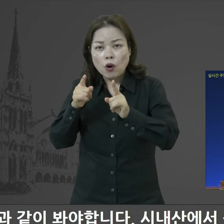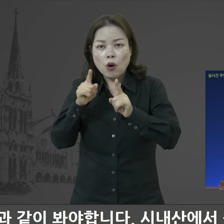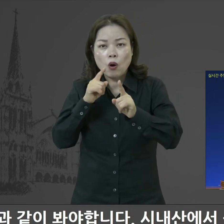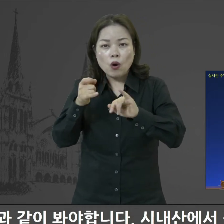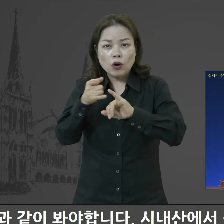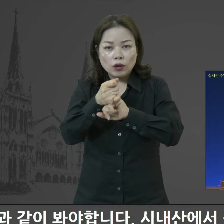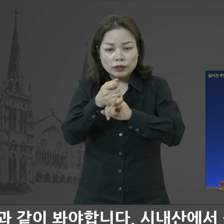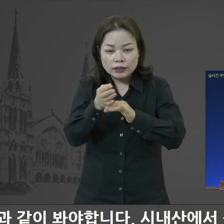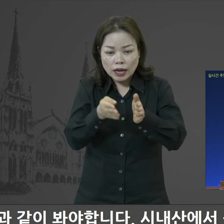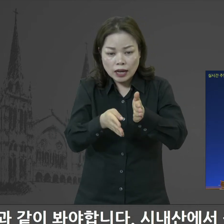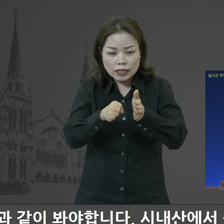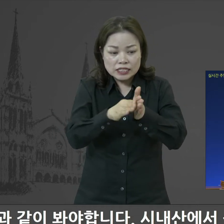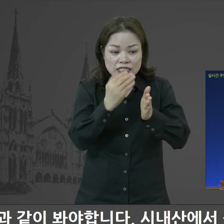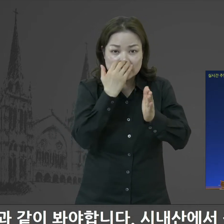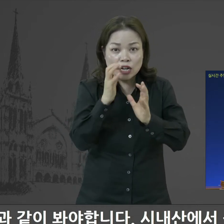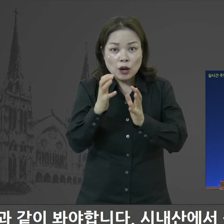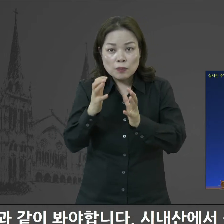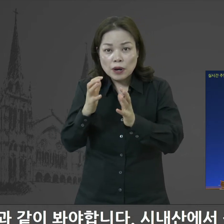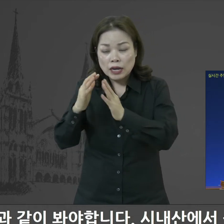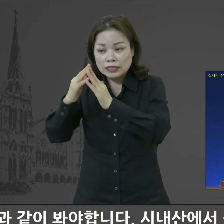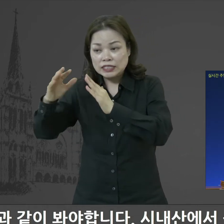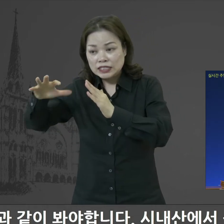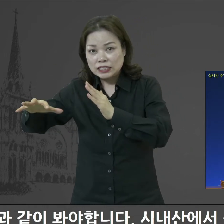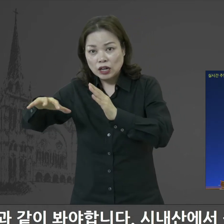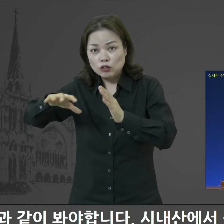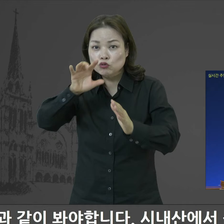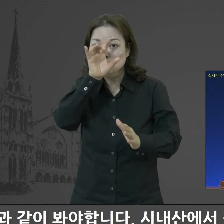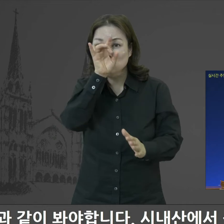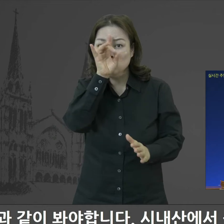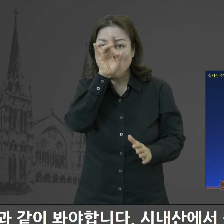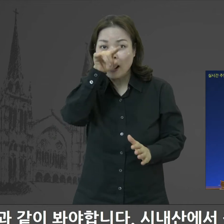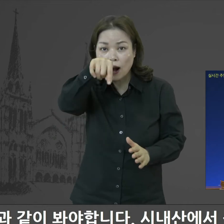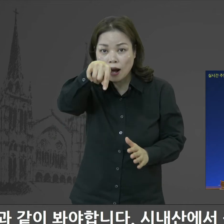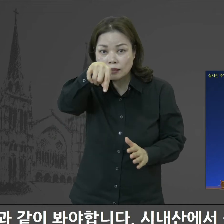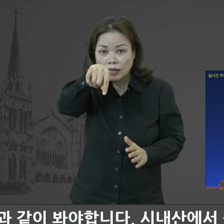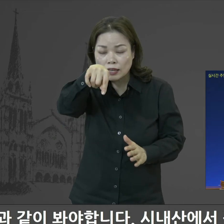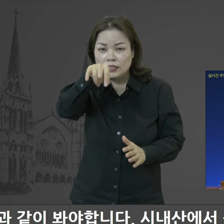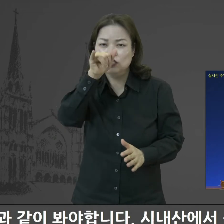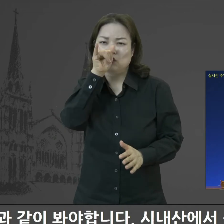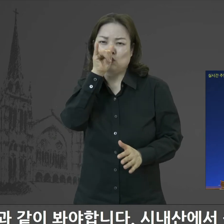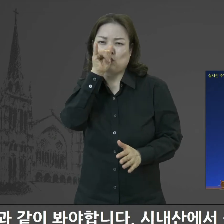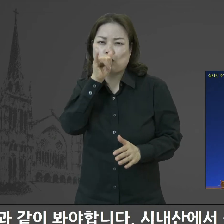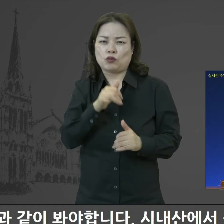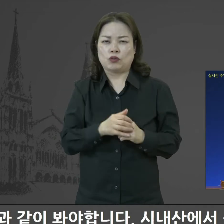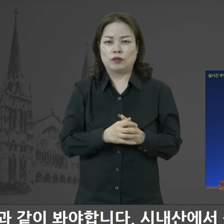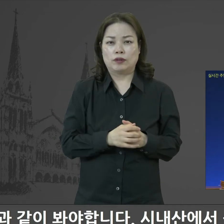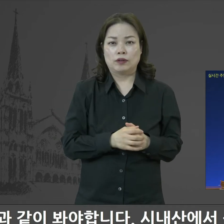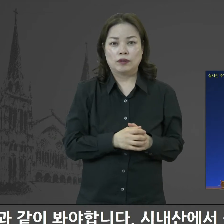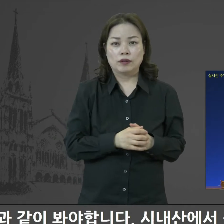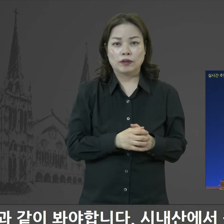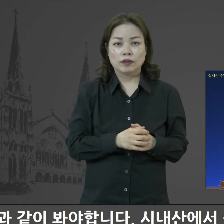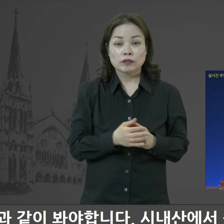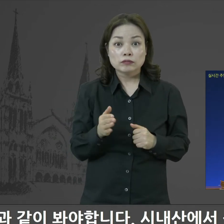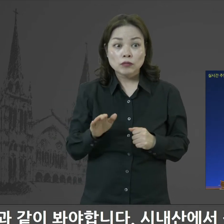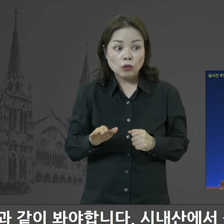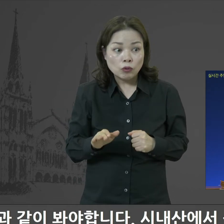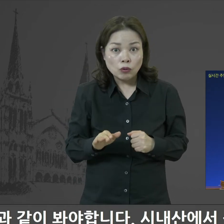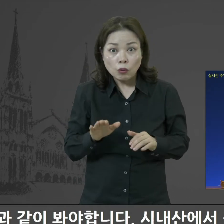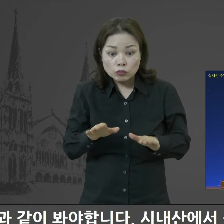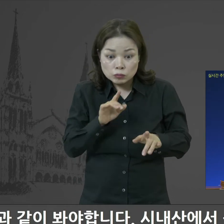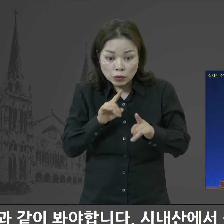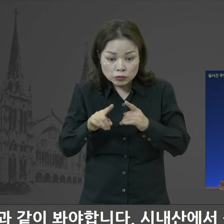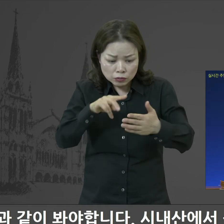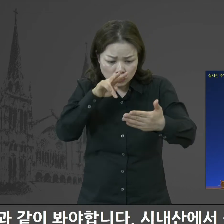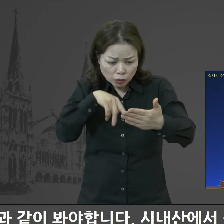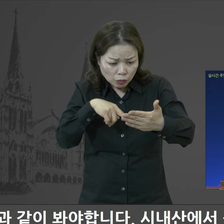항상 이스라엘 백성들의 진영 한가운데에 있었다라고 그렇게 말씀을 이해하고 있습니다. 근데 오늘